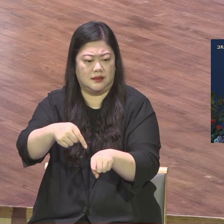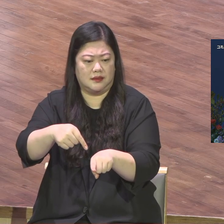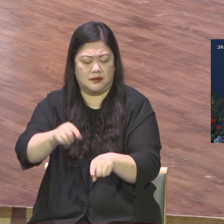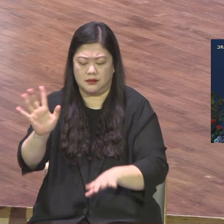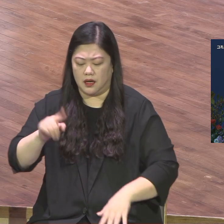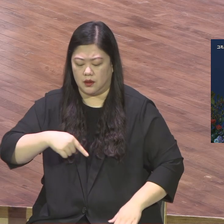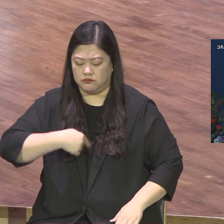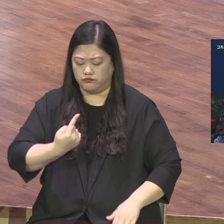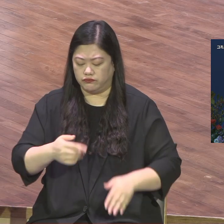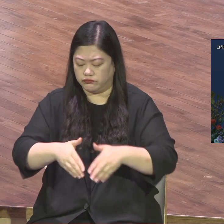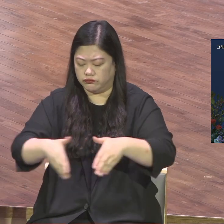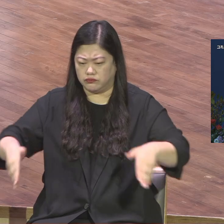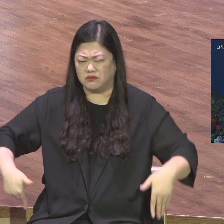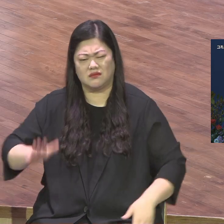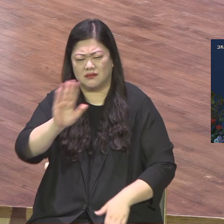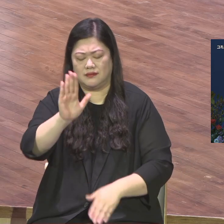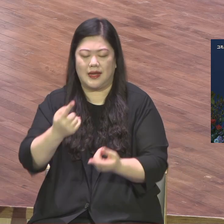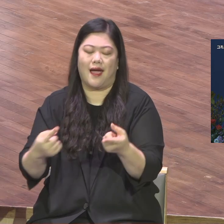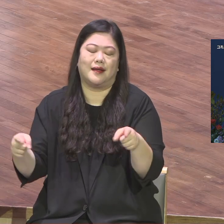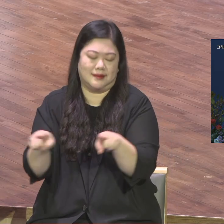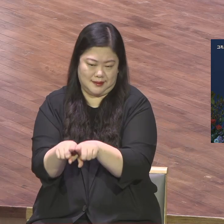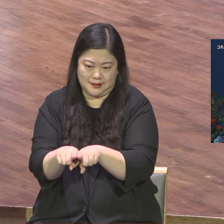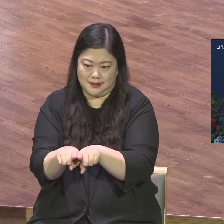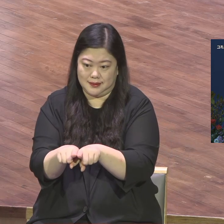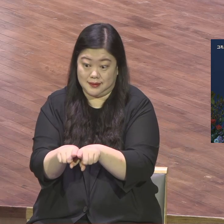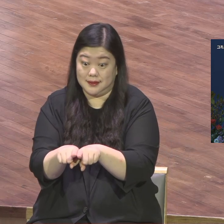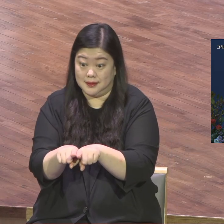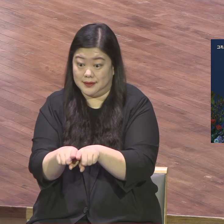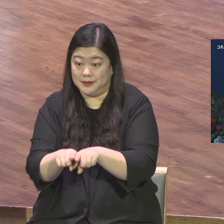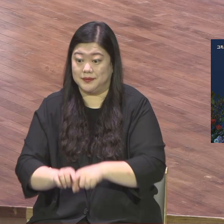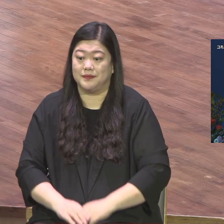사도 바울은 에베소서 말씀을 통해서